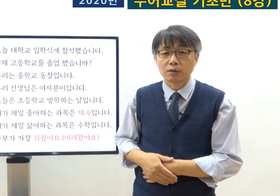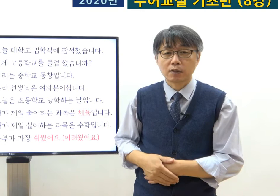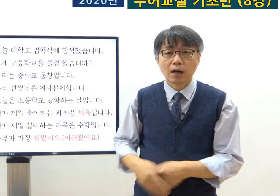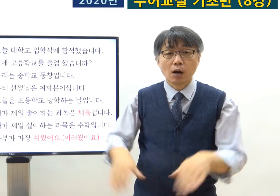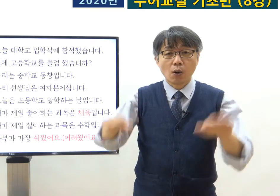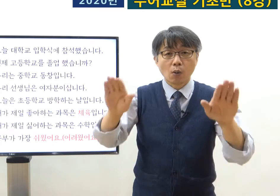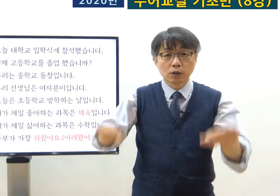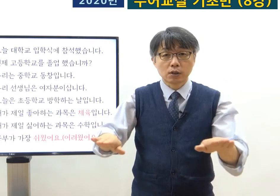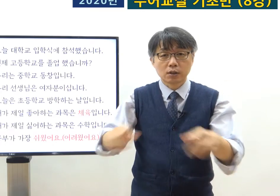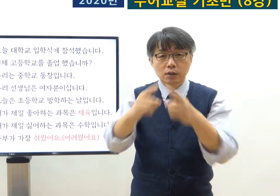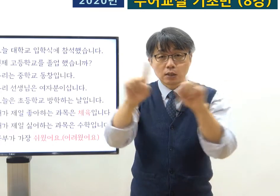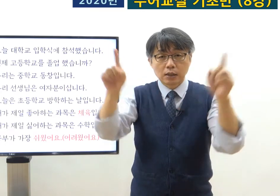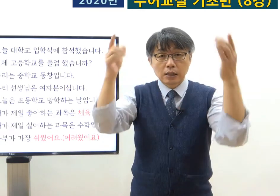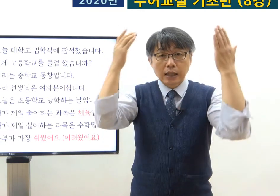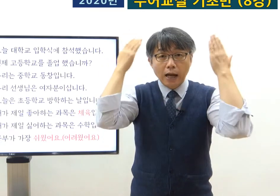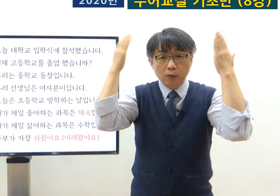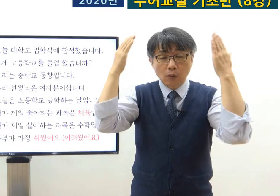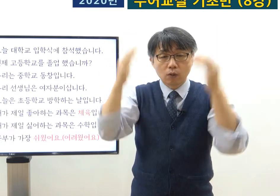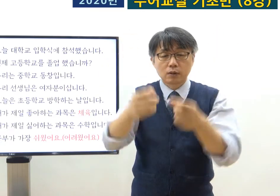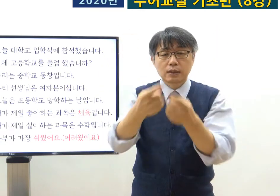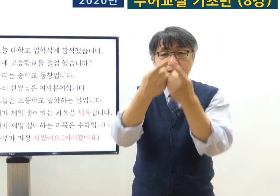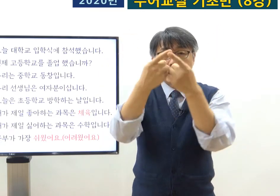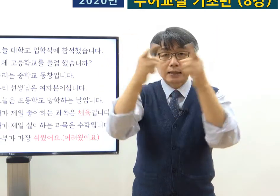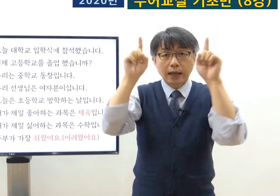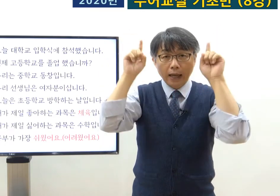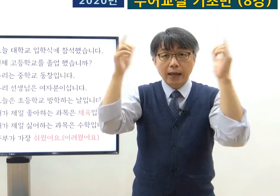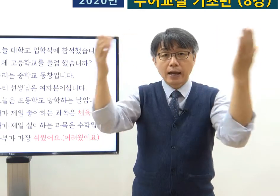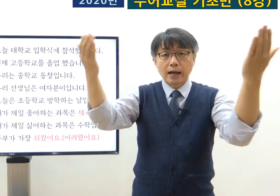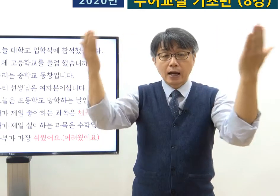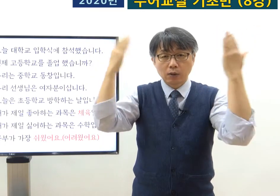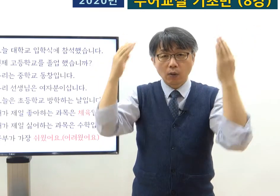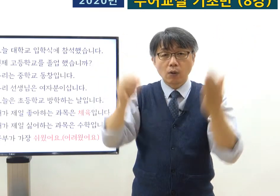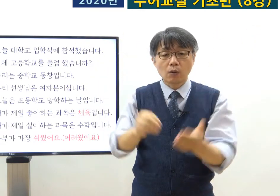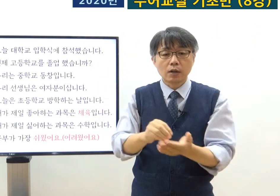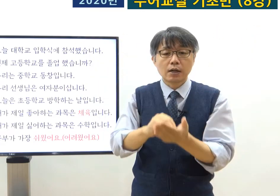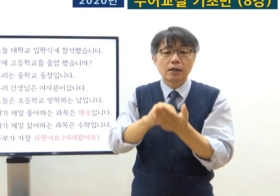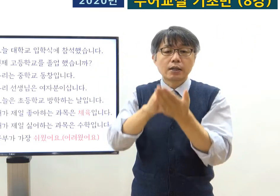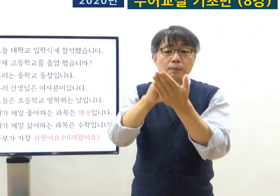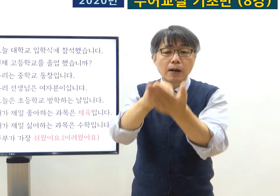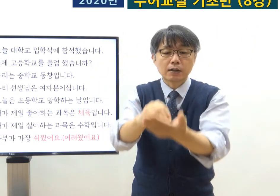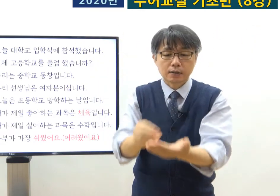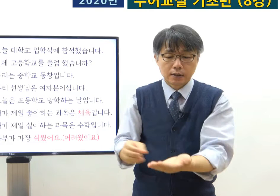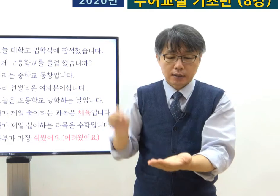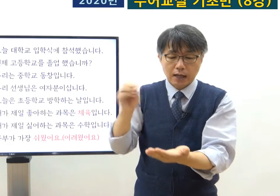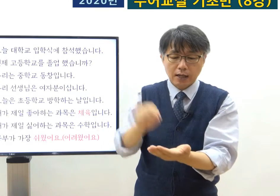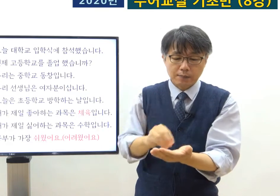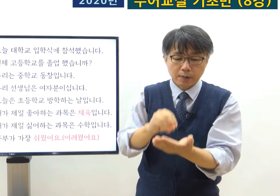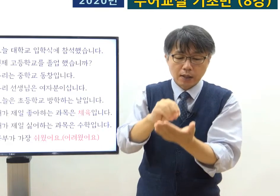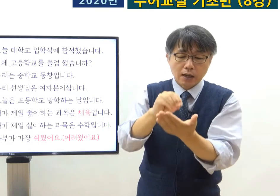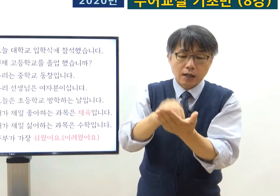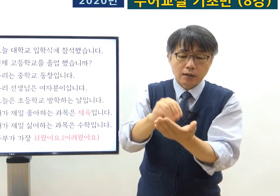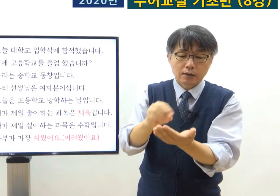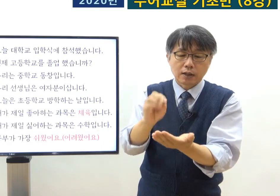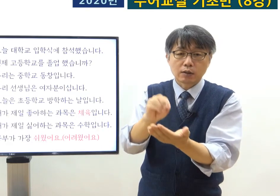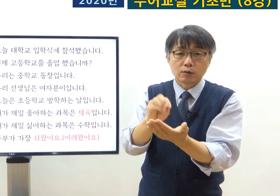해보겠습니다. 오늘 대학교. 자, 대학교. 입학은, 자,